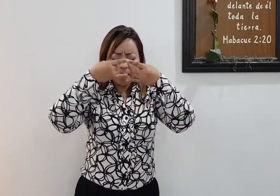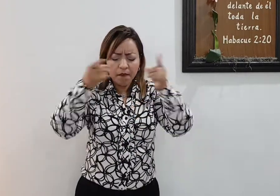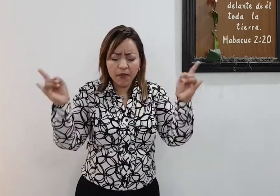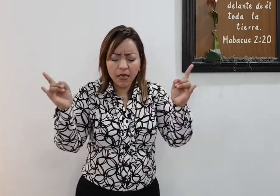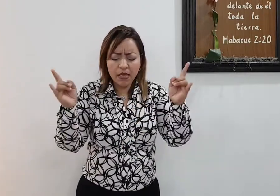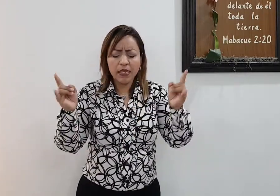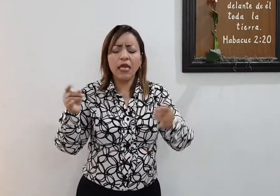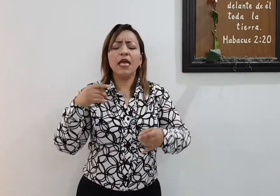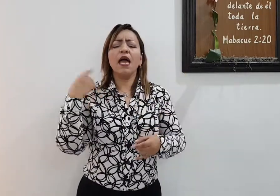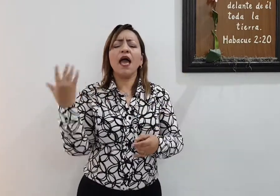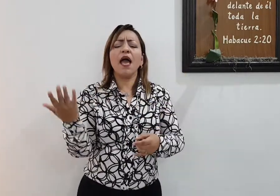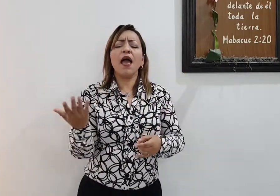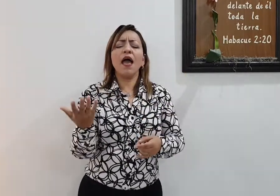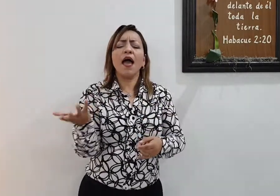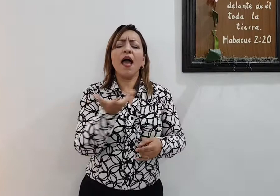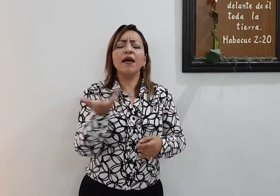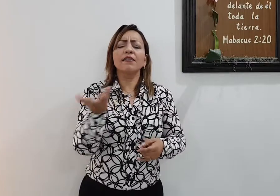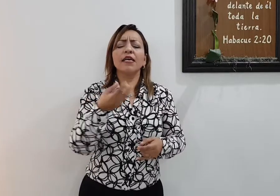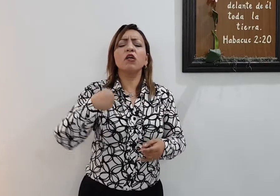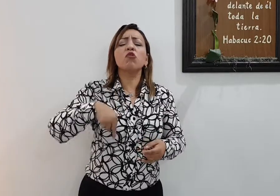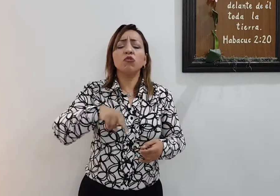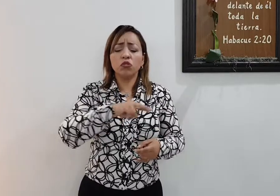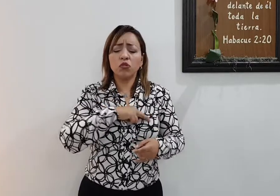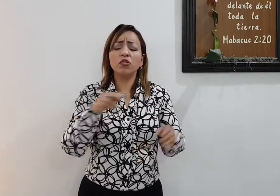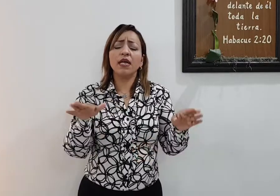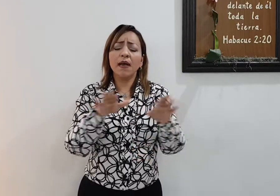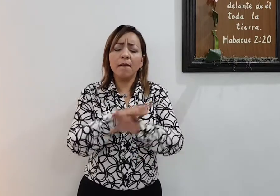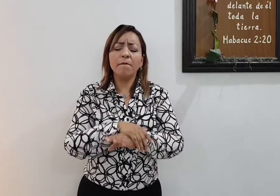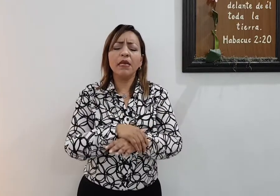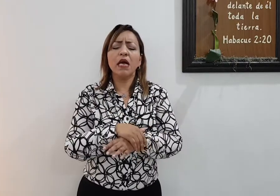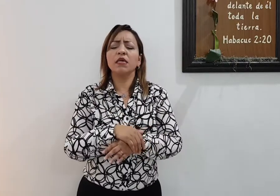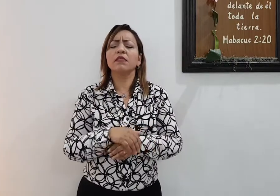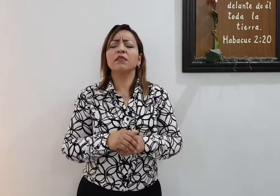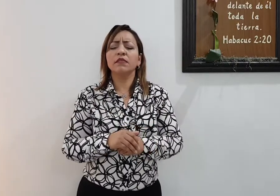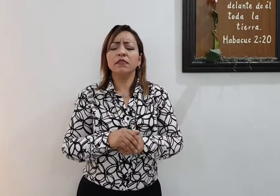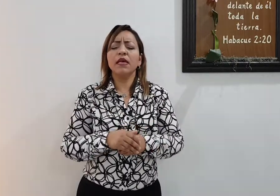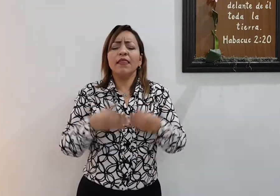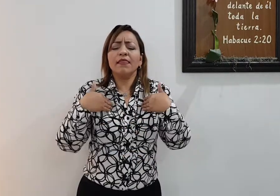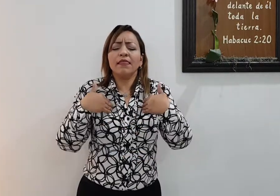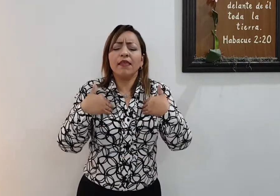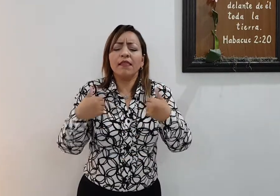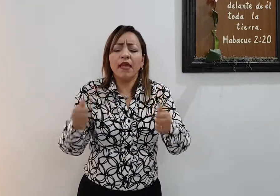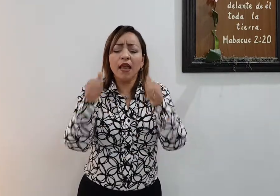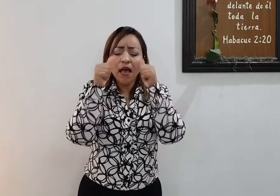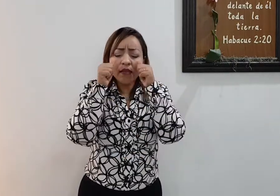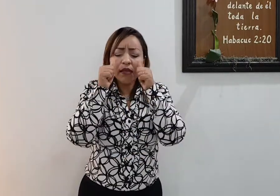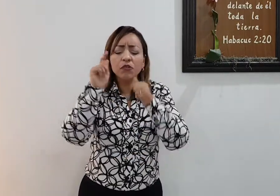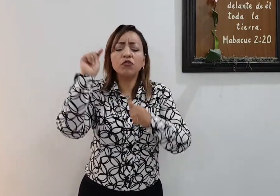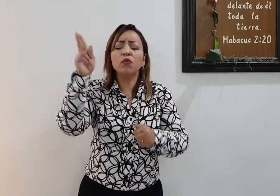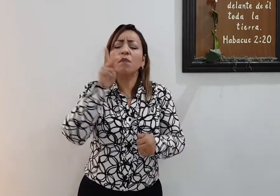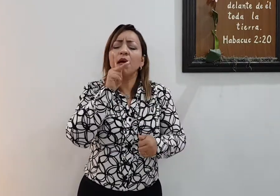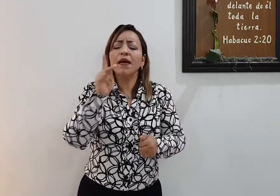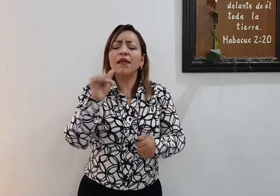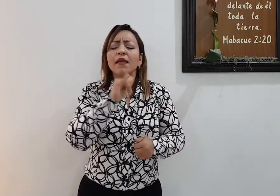palabra por medio de tu Espíritu a nuestras vidas, Señor. Y que al salir de aquí, cada uno de nosotros